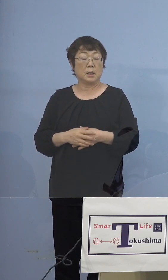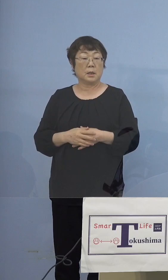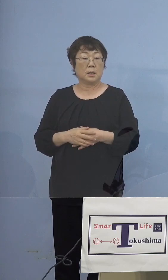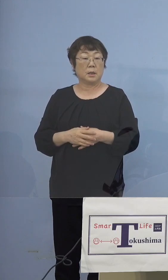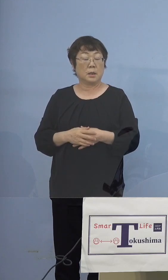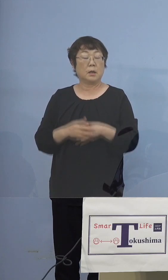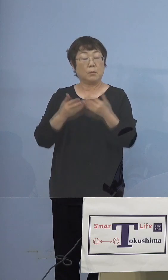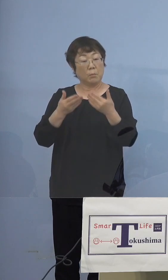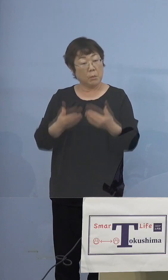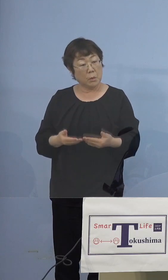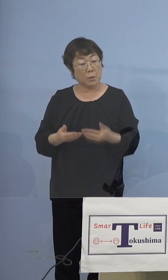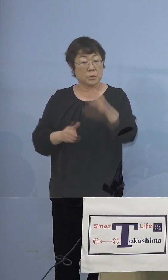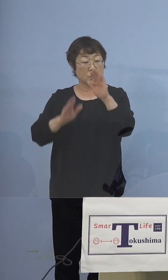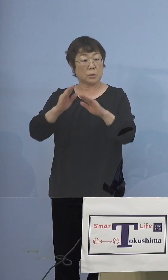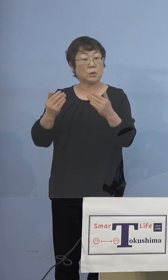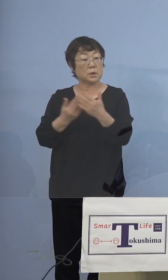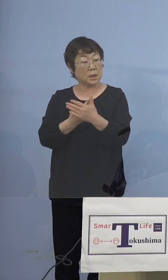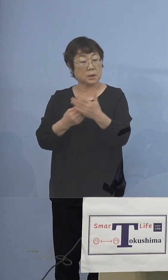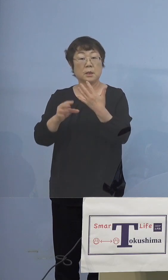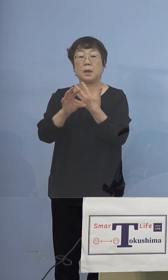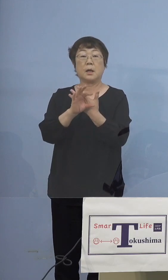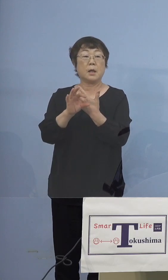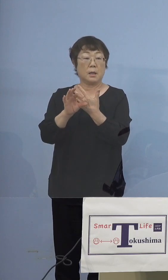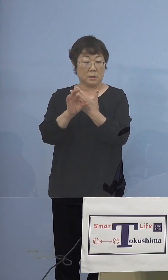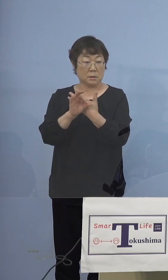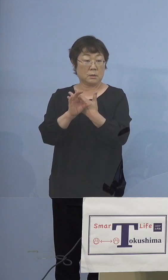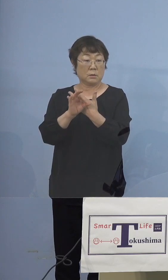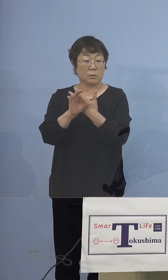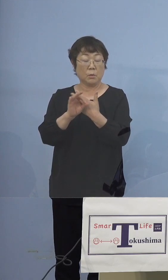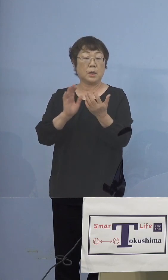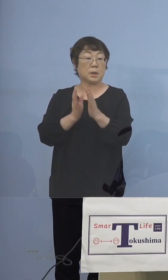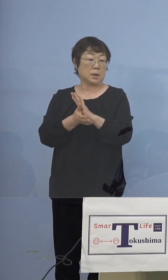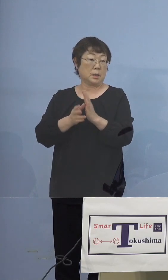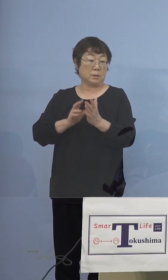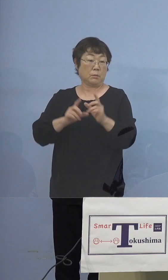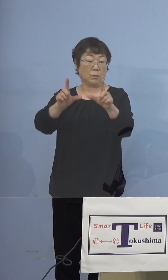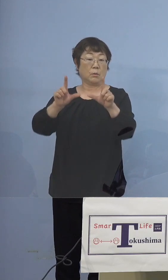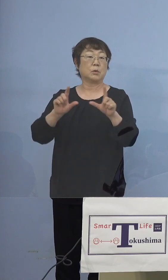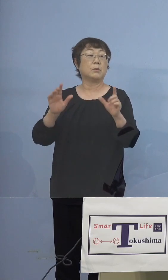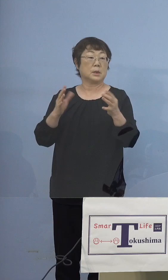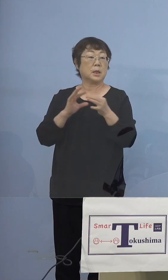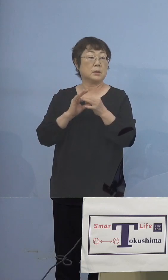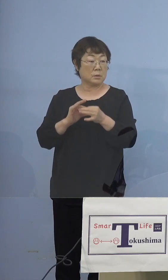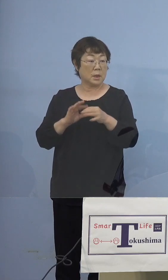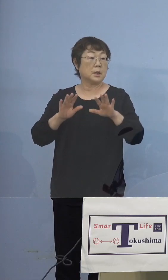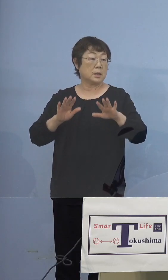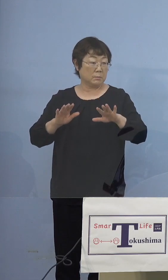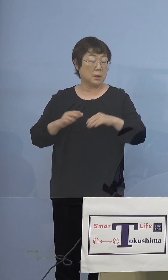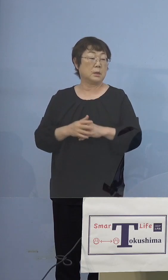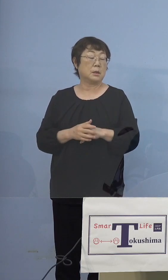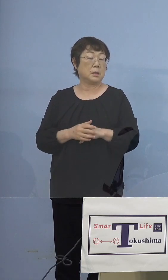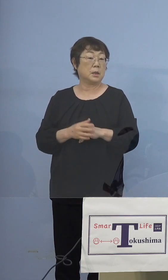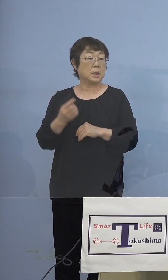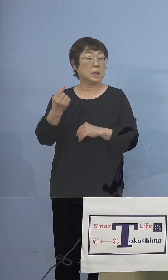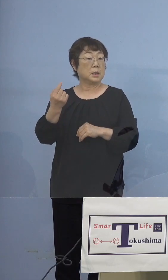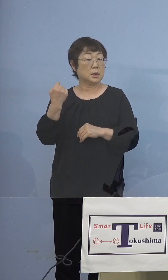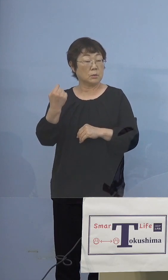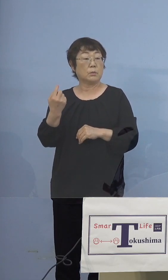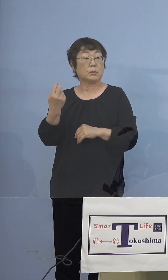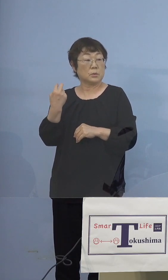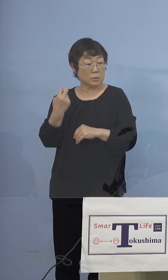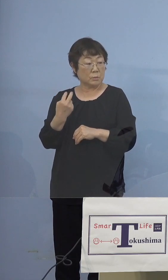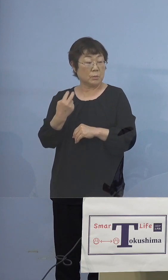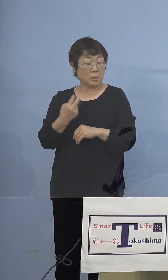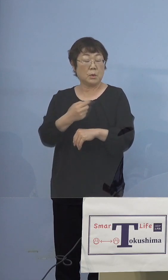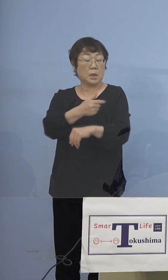な状態になったという事例は、私の手元には来ておりませんので、昨日も接種された時点ではそ